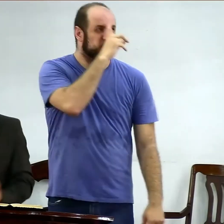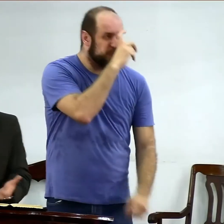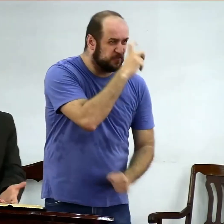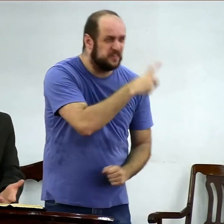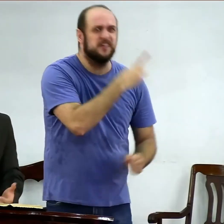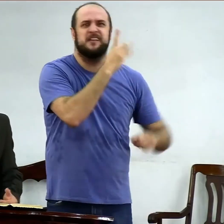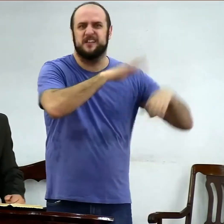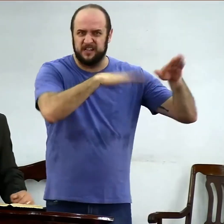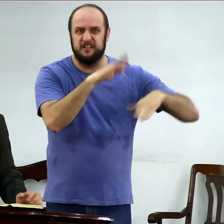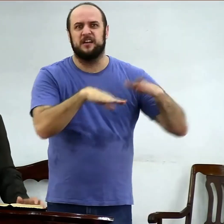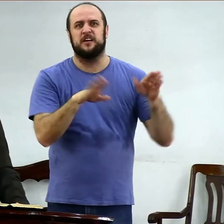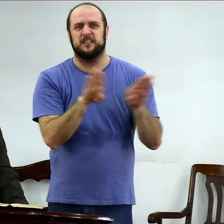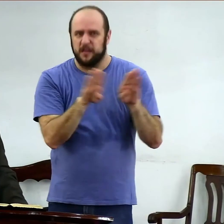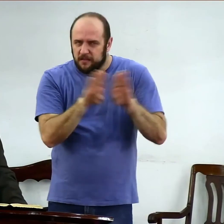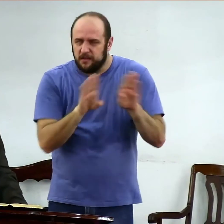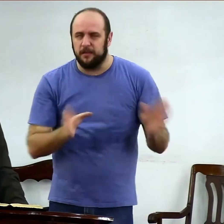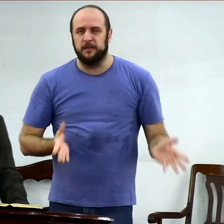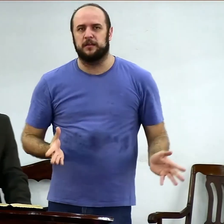entender do que a Escritura?